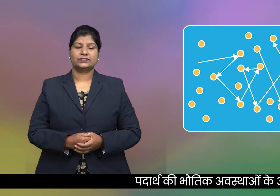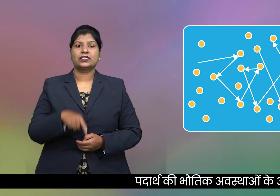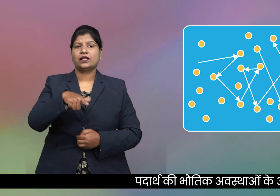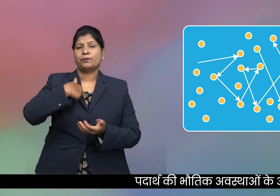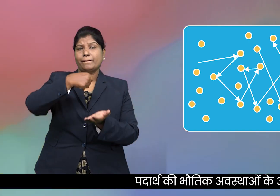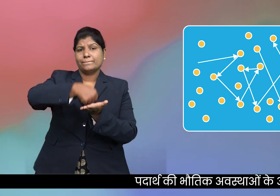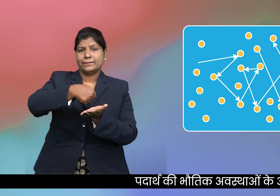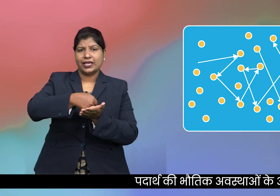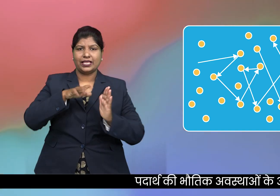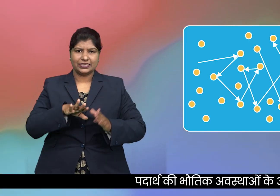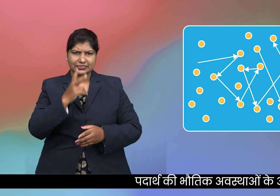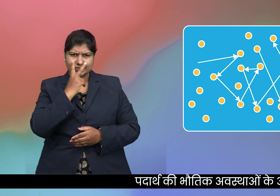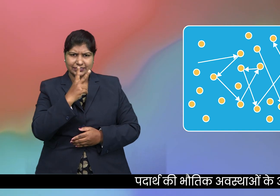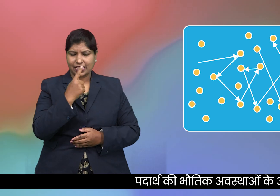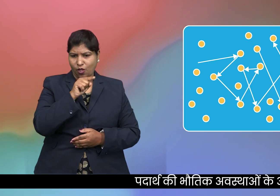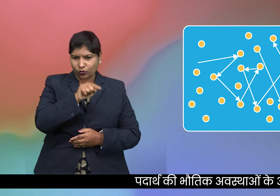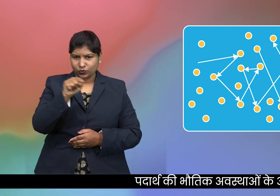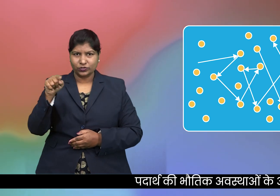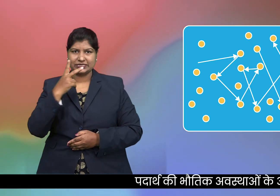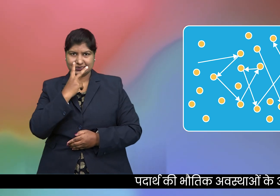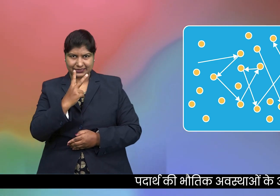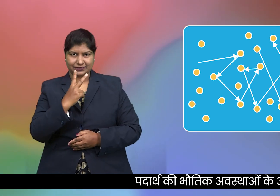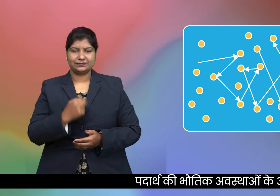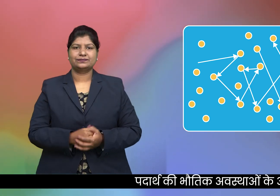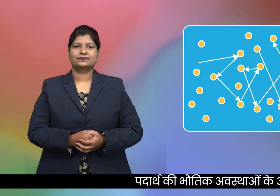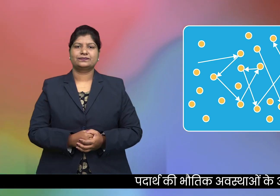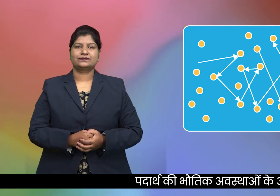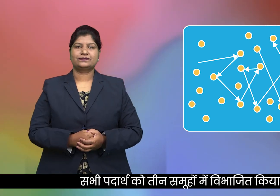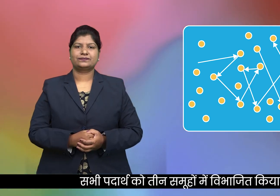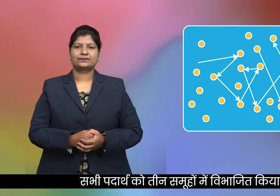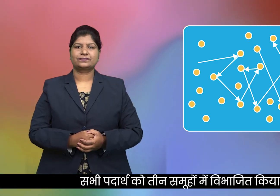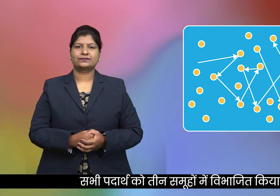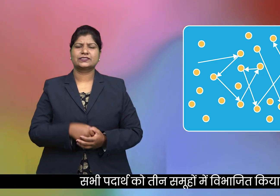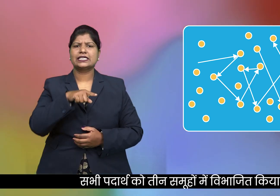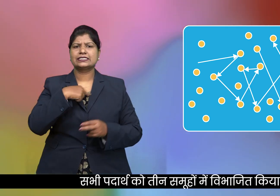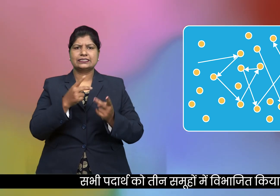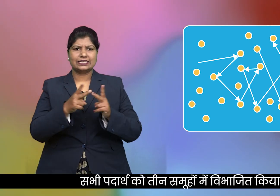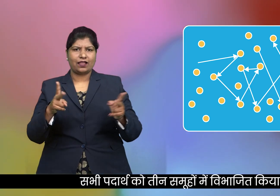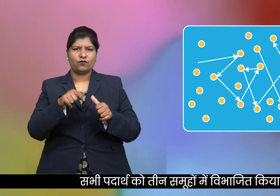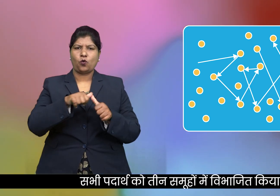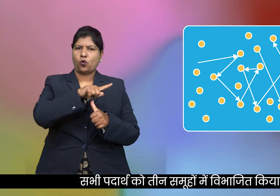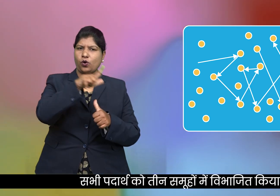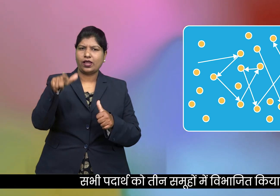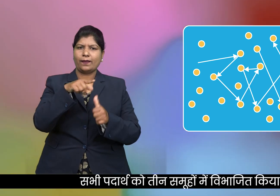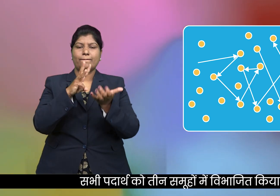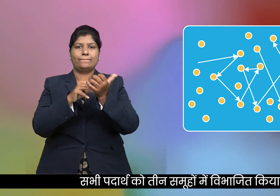पदार्थ की भौतिक अवस्थाओं के आधार पर सभी पदार्थ को 3 समूहों